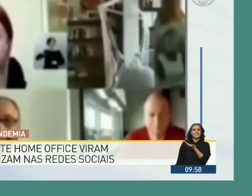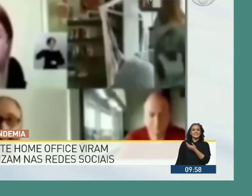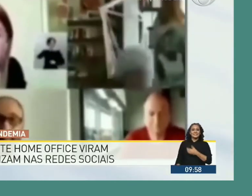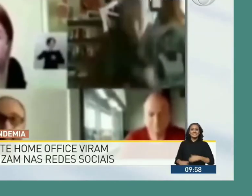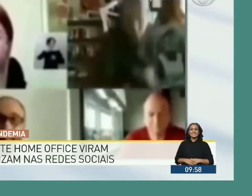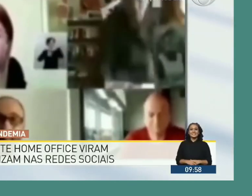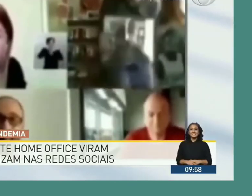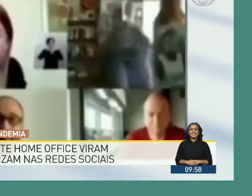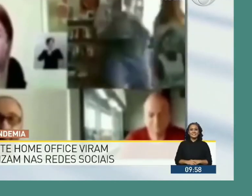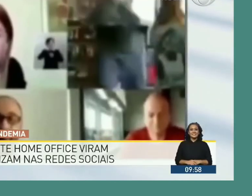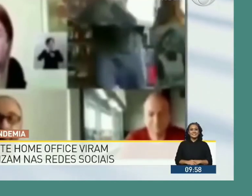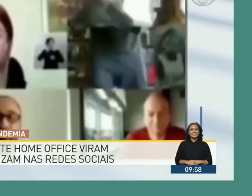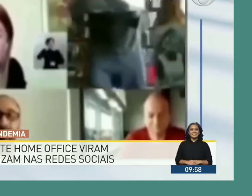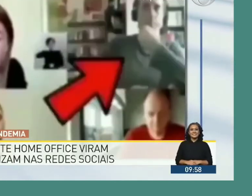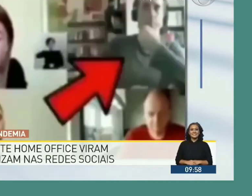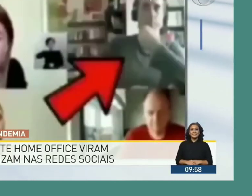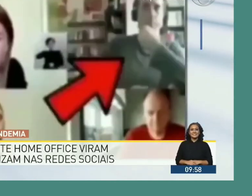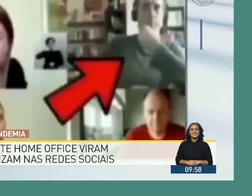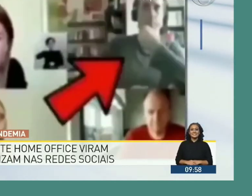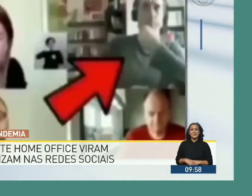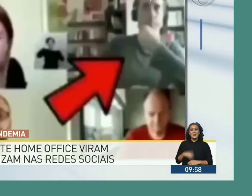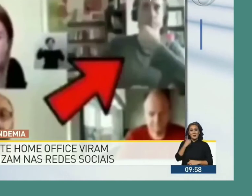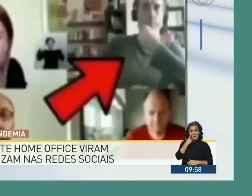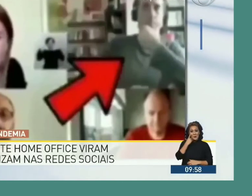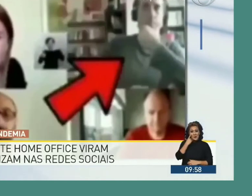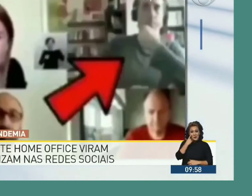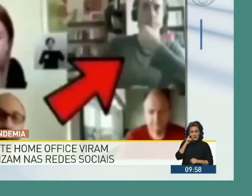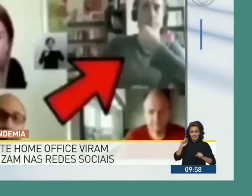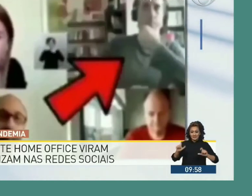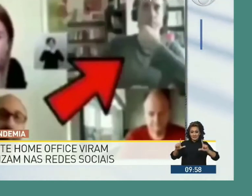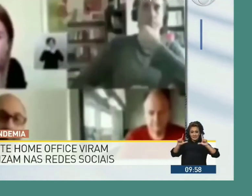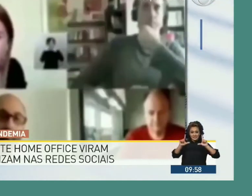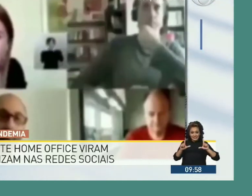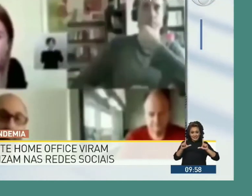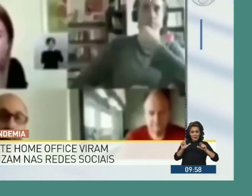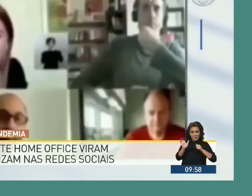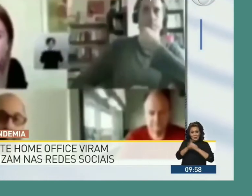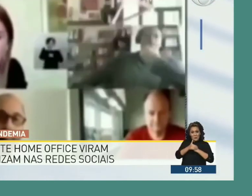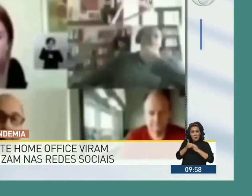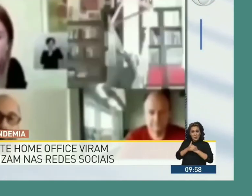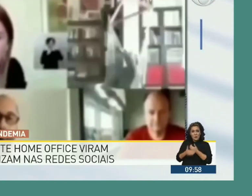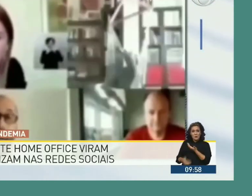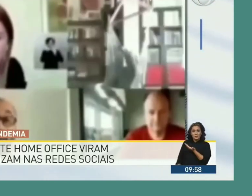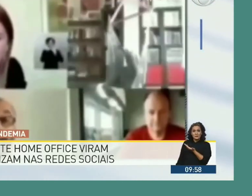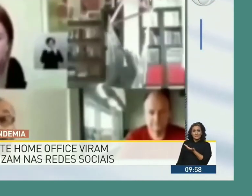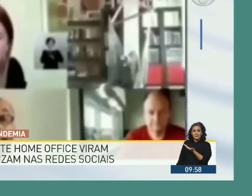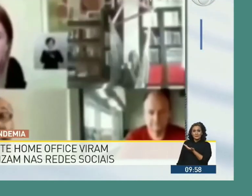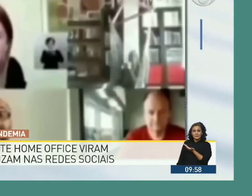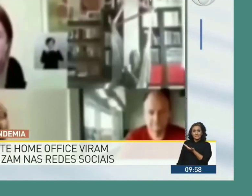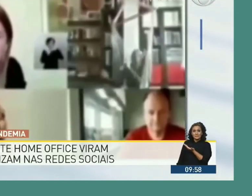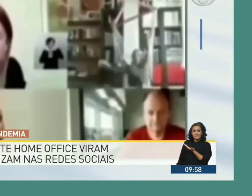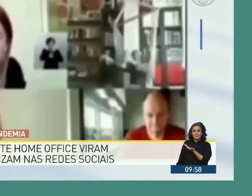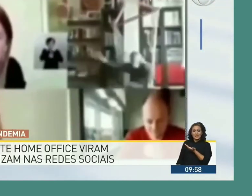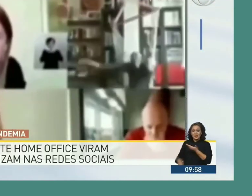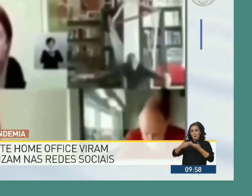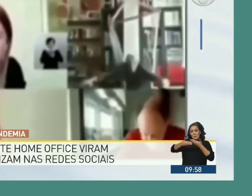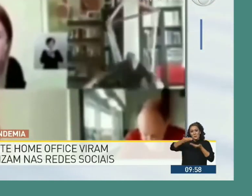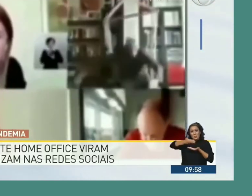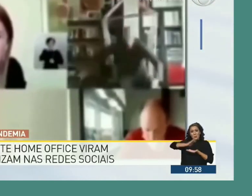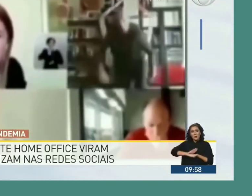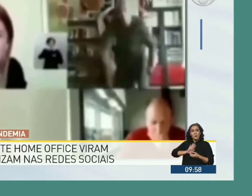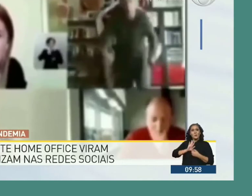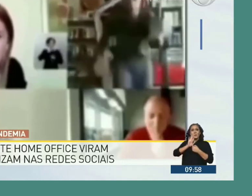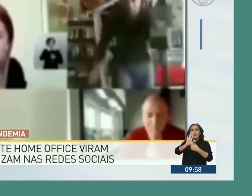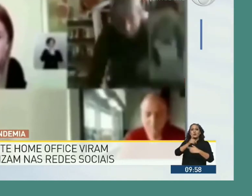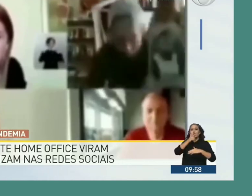reunião. Muito criativo, mas pouco eficiente. O aparelho caiu no chão e revelou um moço